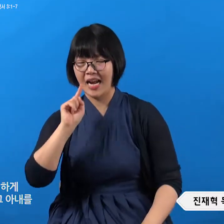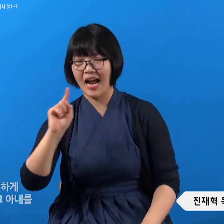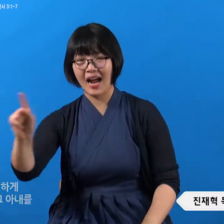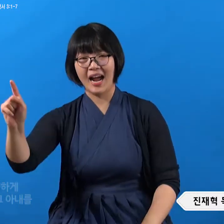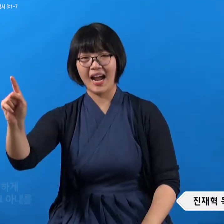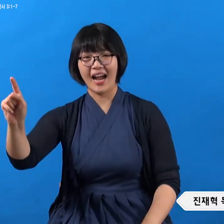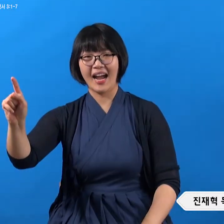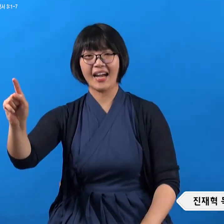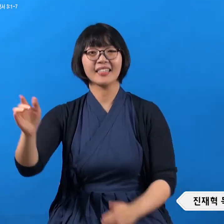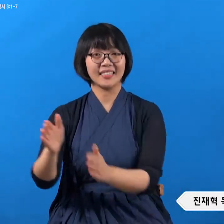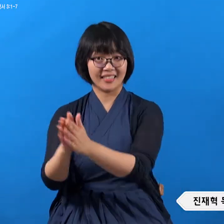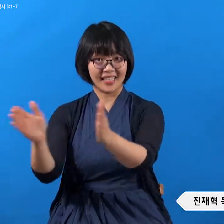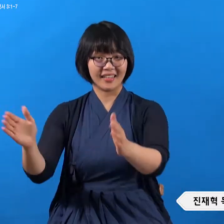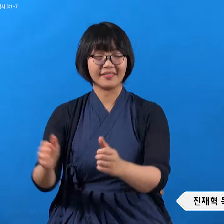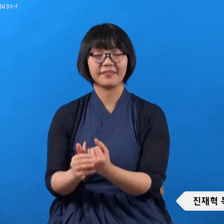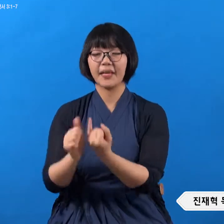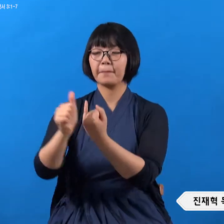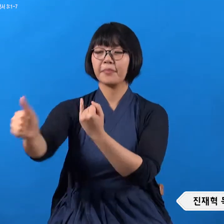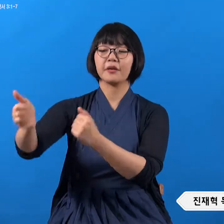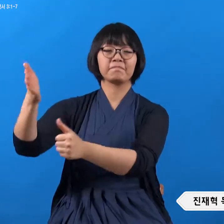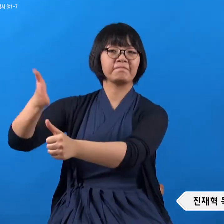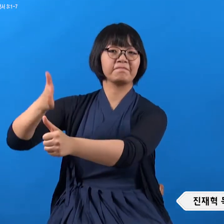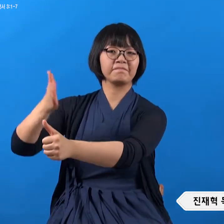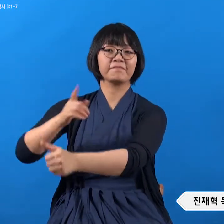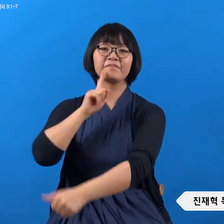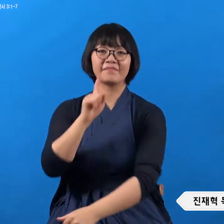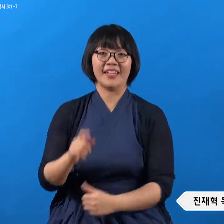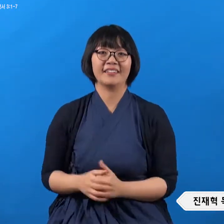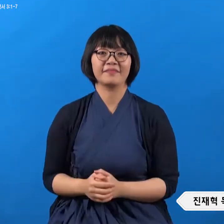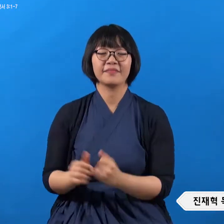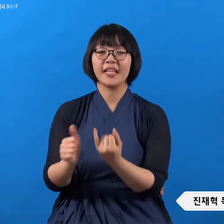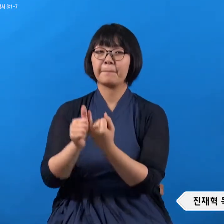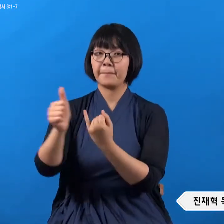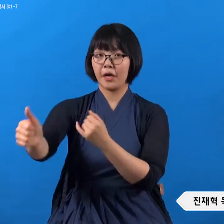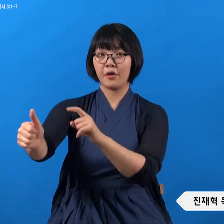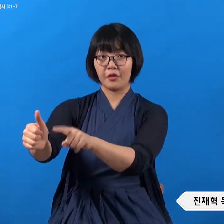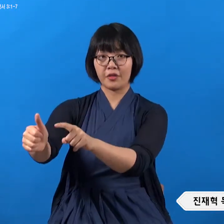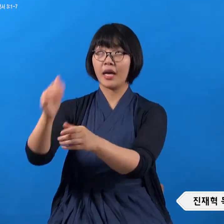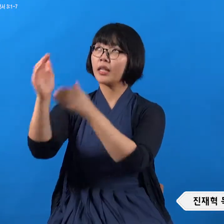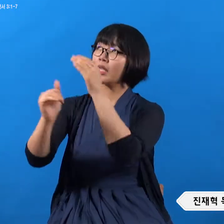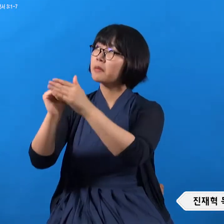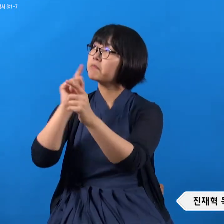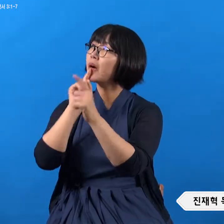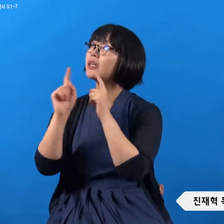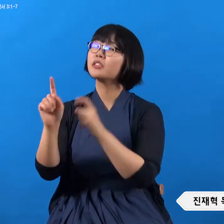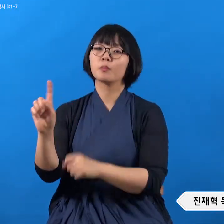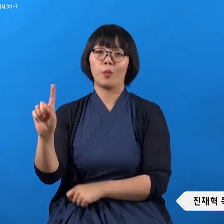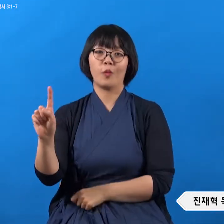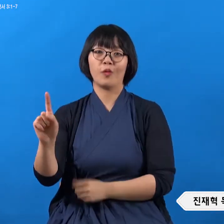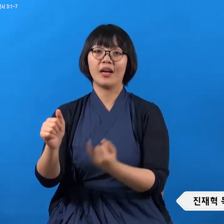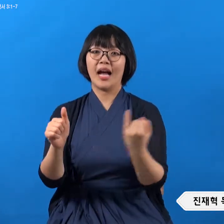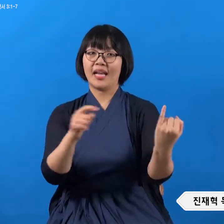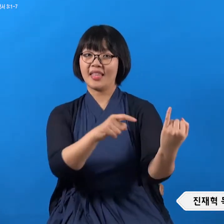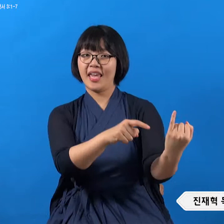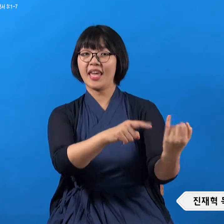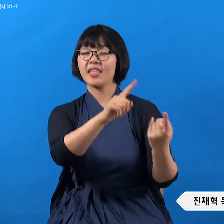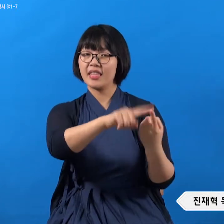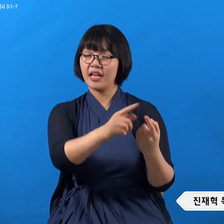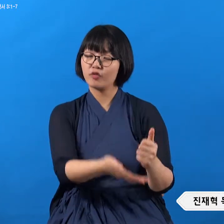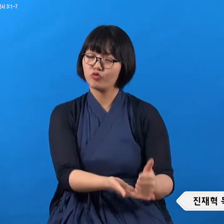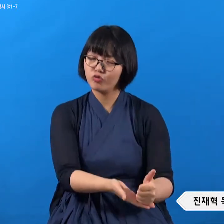남편들아 라고 남편들에게 말씀하고 있습니다. 오늘 이 남편들을 향한 말씀, 여전히 아내를